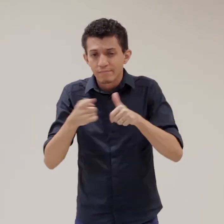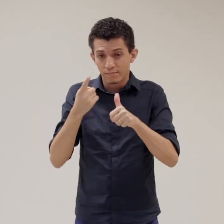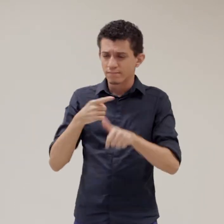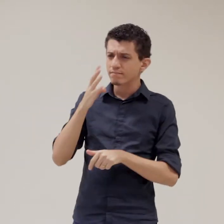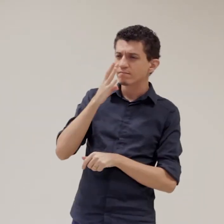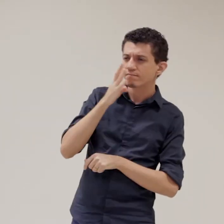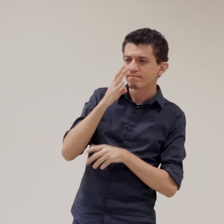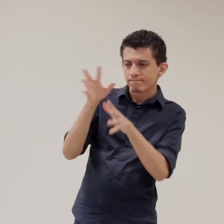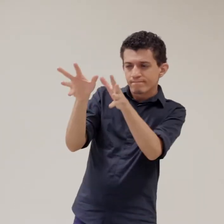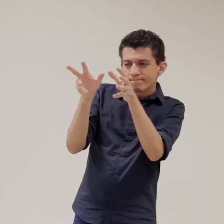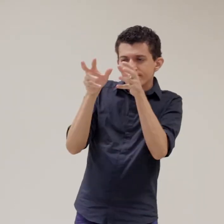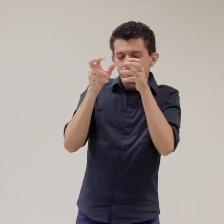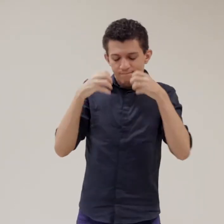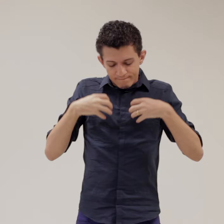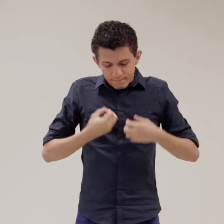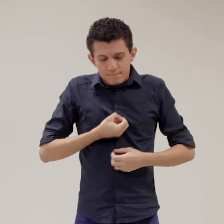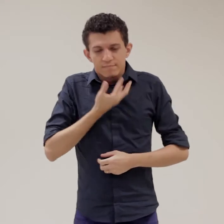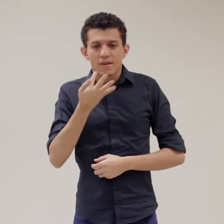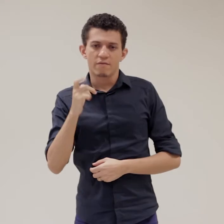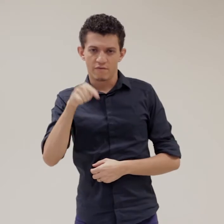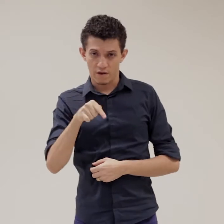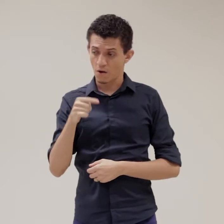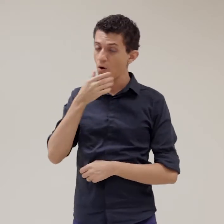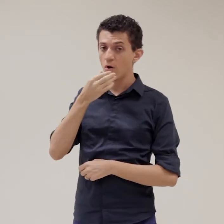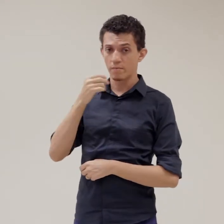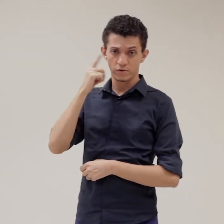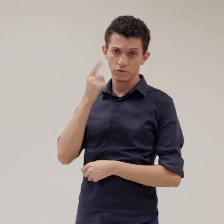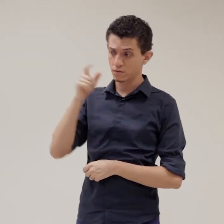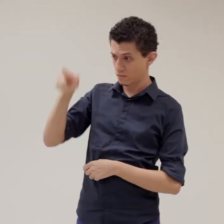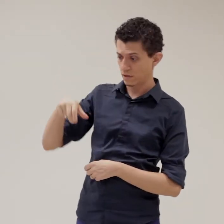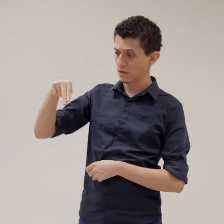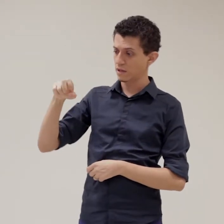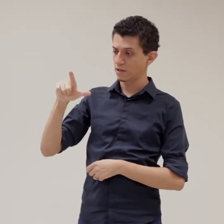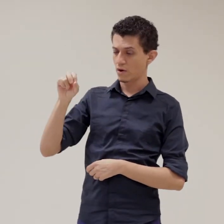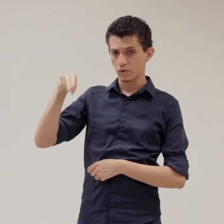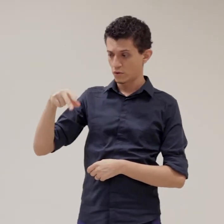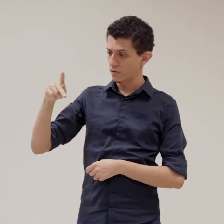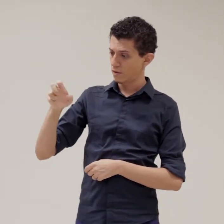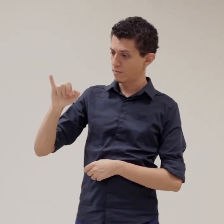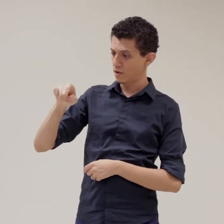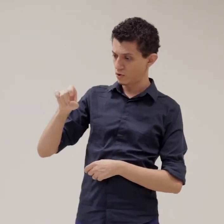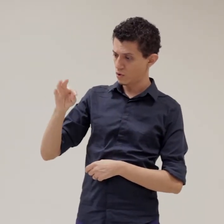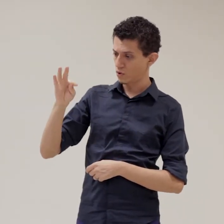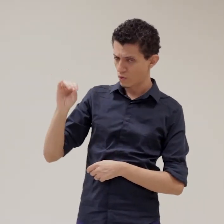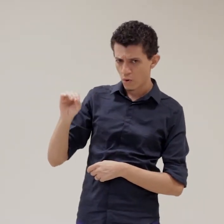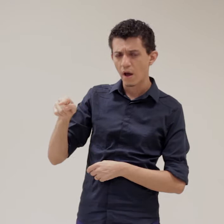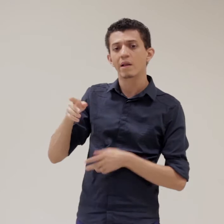44 anos, o evangelho entrou em seu coração por outros caminhos. Surdo de nascença, devido a uma rubéola maltratada que